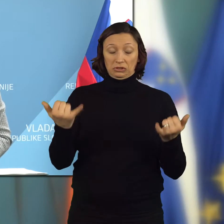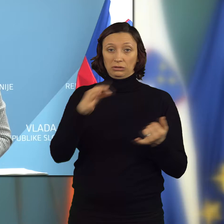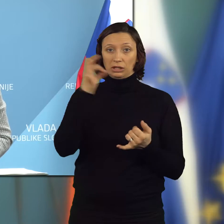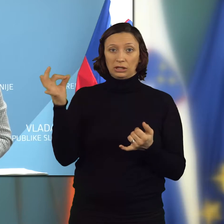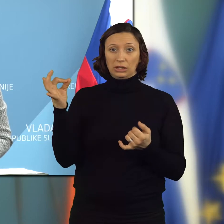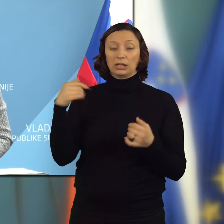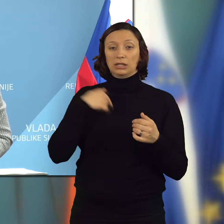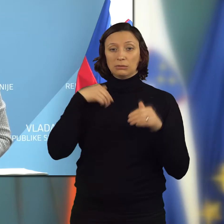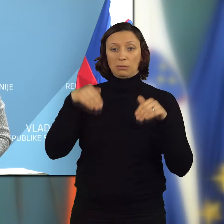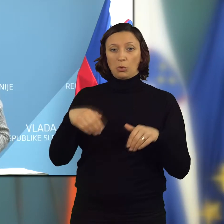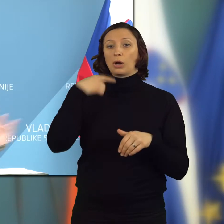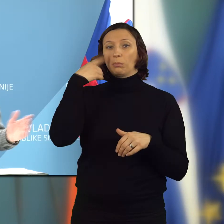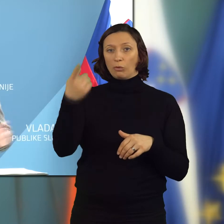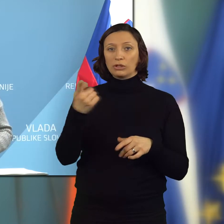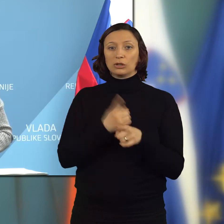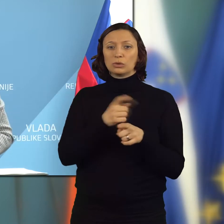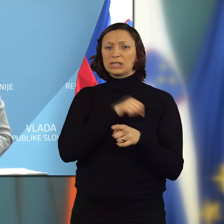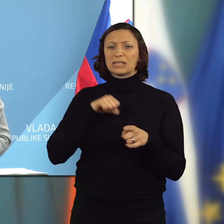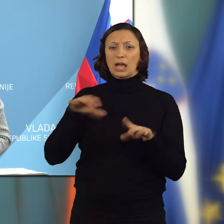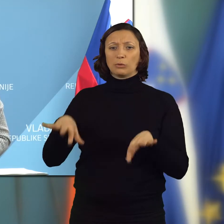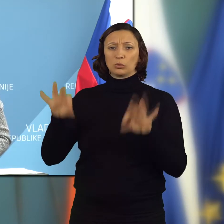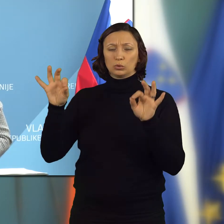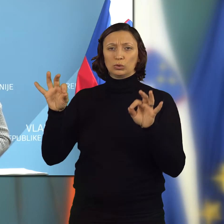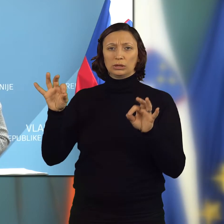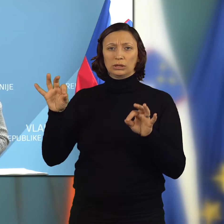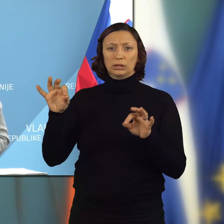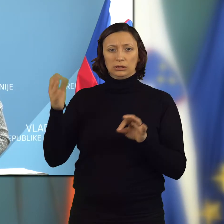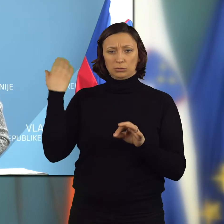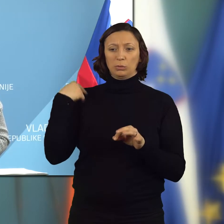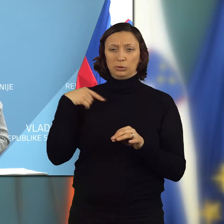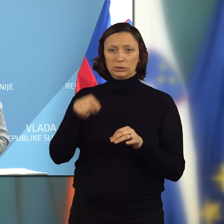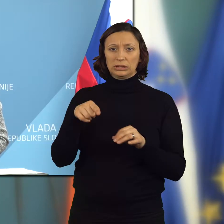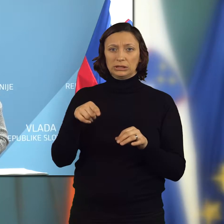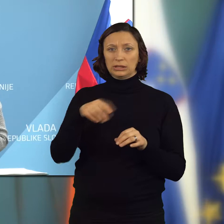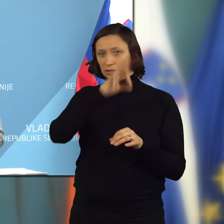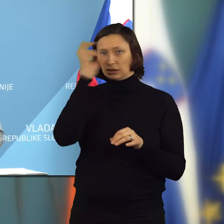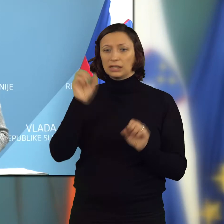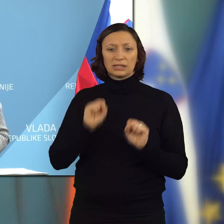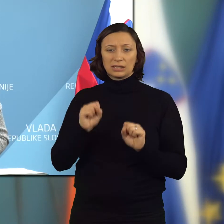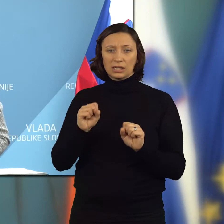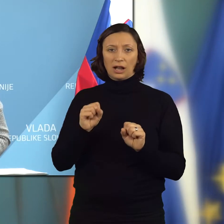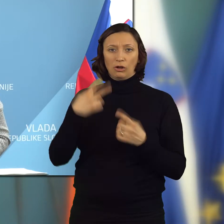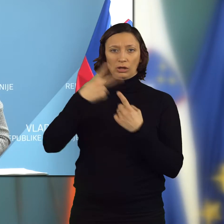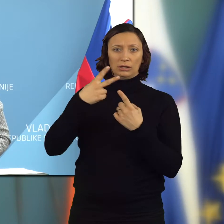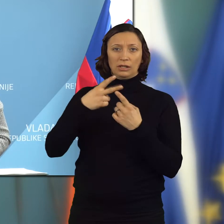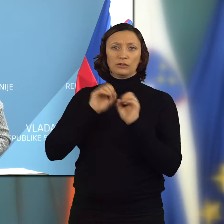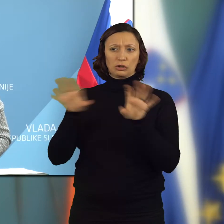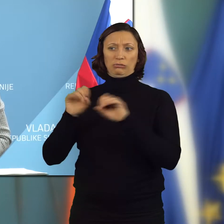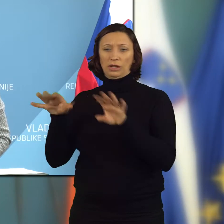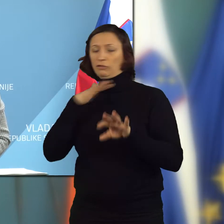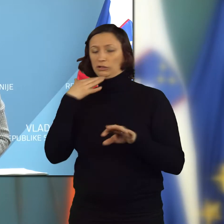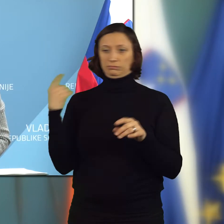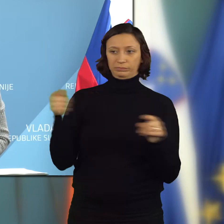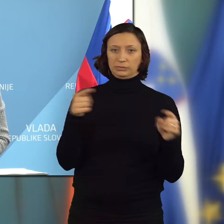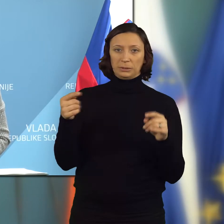dneh. Moram pa povedati, kar ste verjetno tudi sami ugotovili, saj smo bili v tistih dneh non-stop na